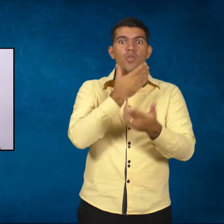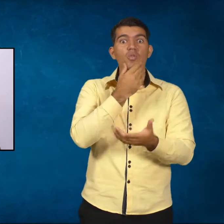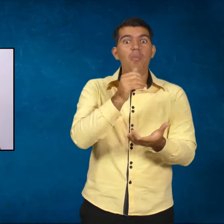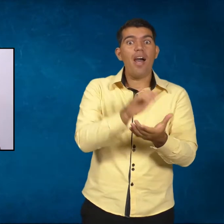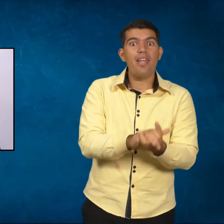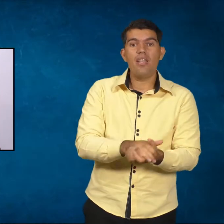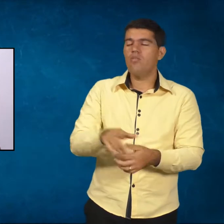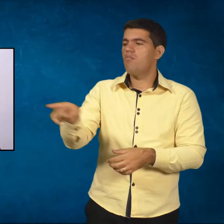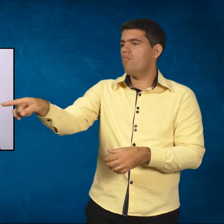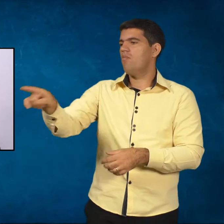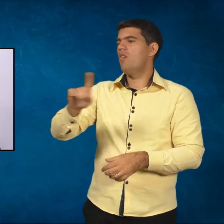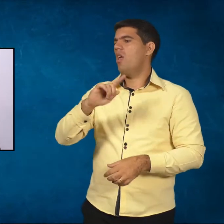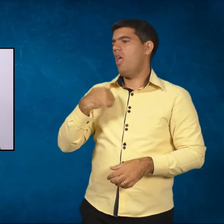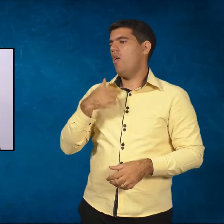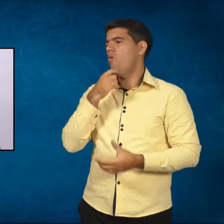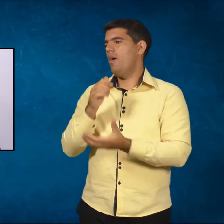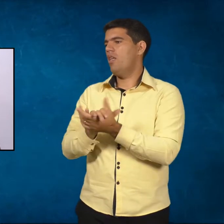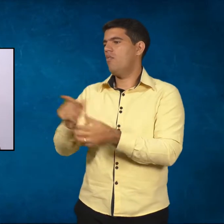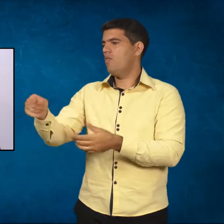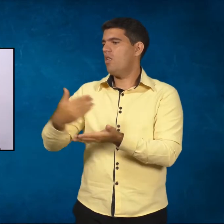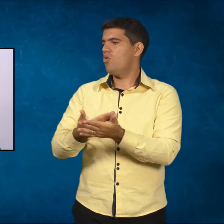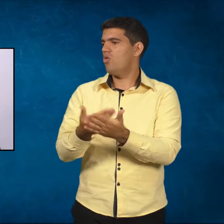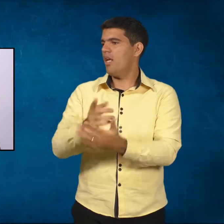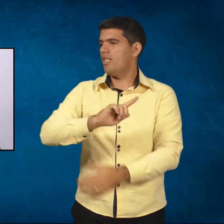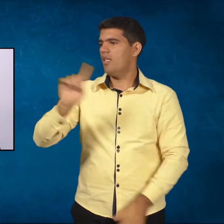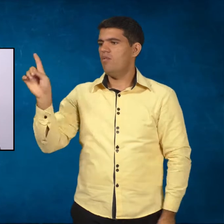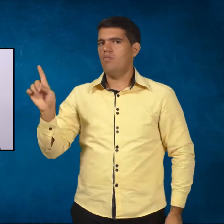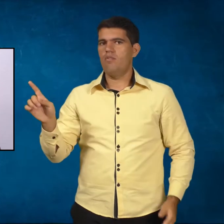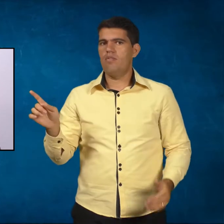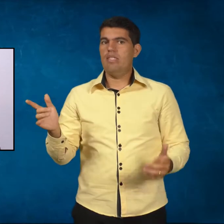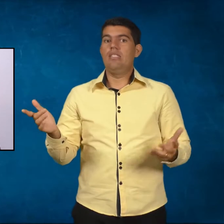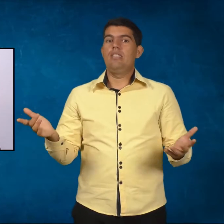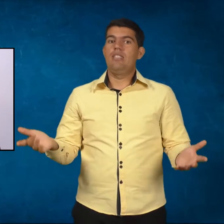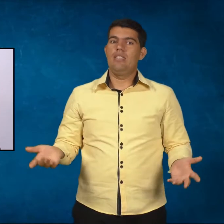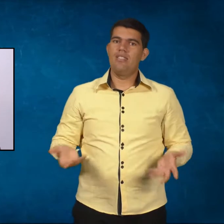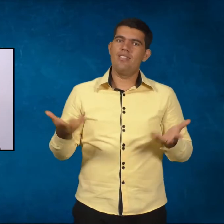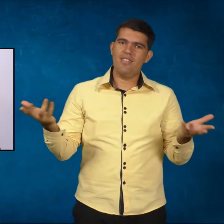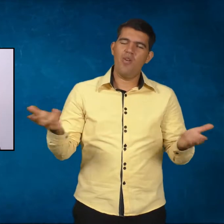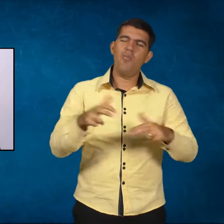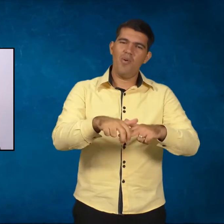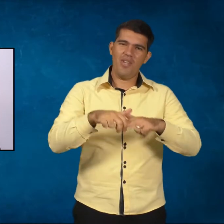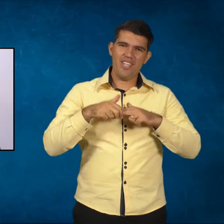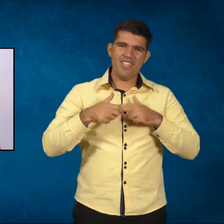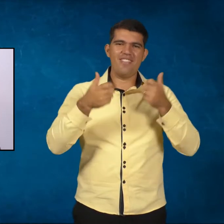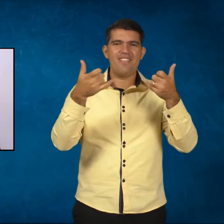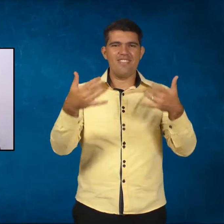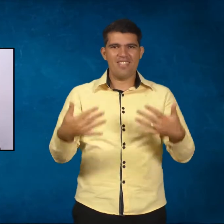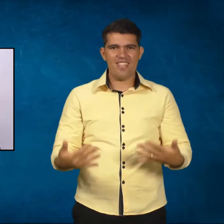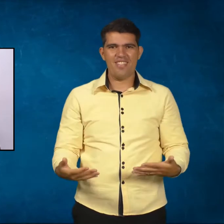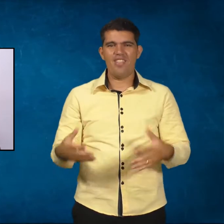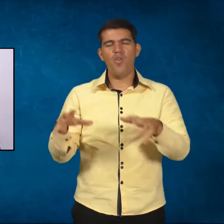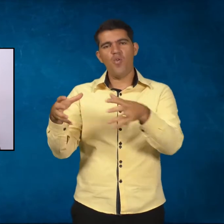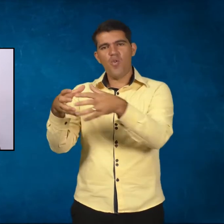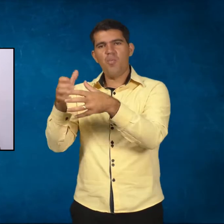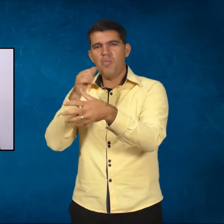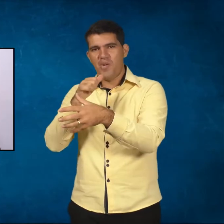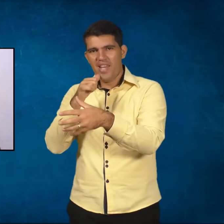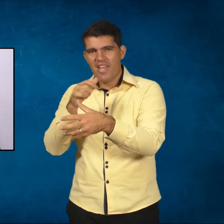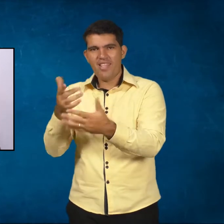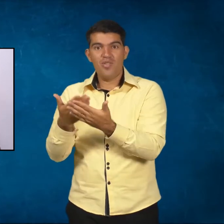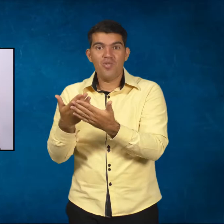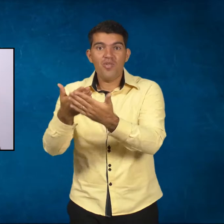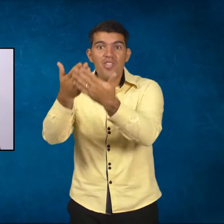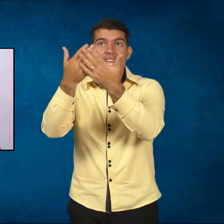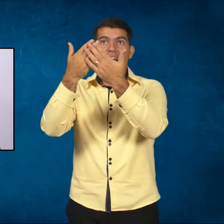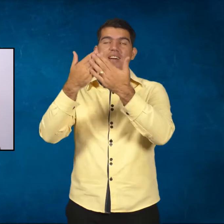que também pede que as iniciativa aconteça então aumentando as explicações um pouco de porque esse grupo não